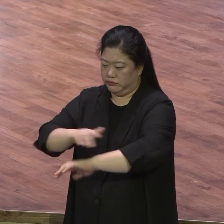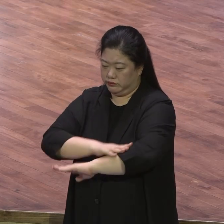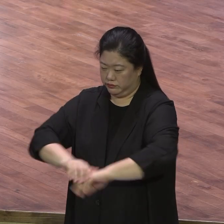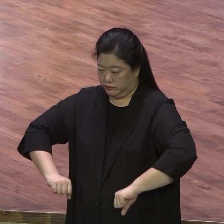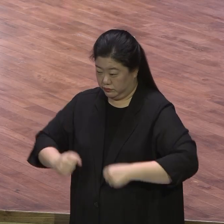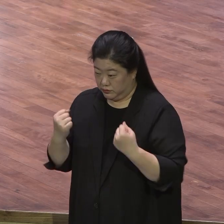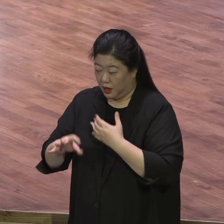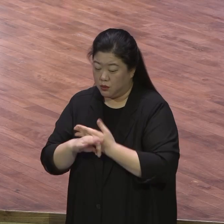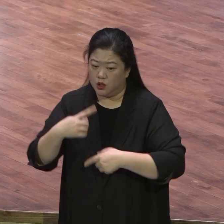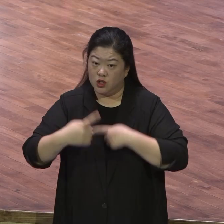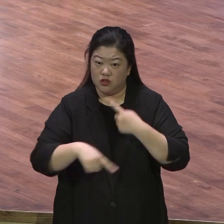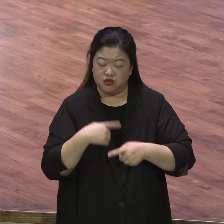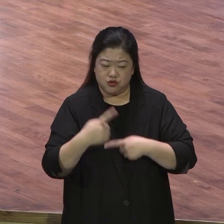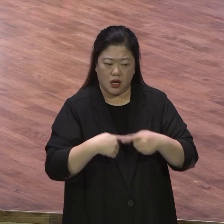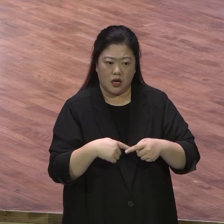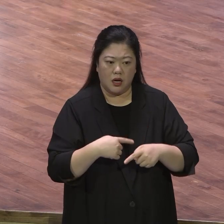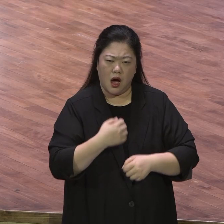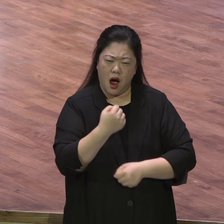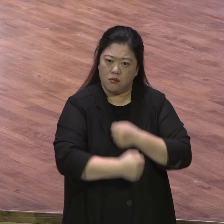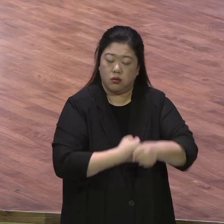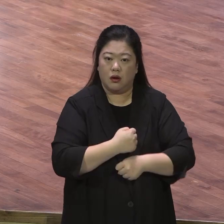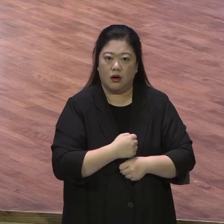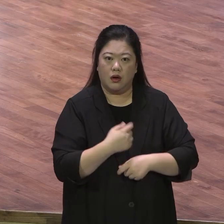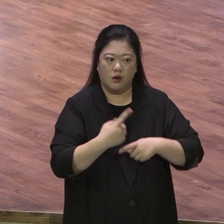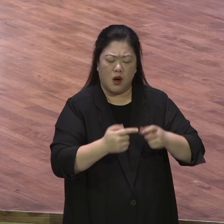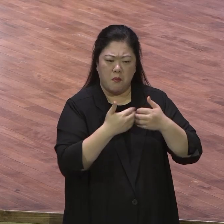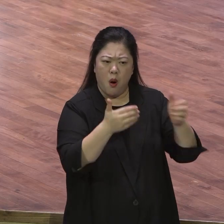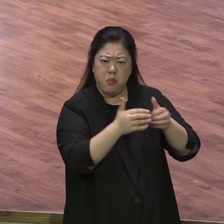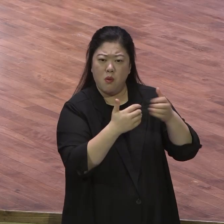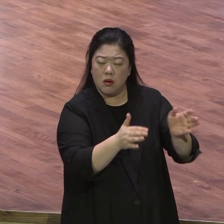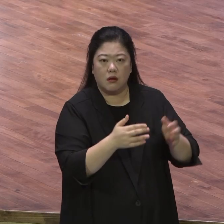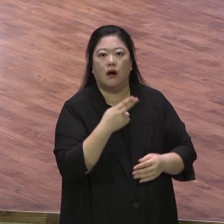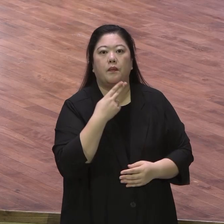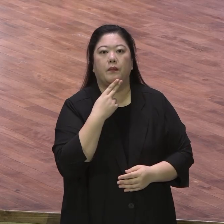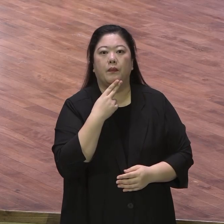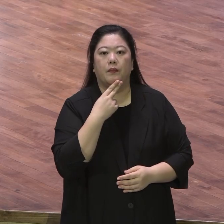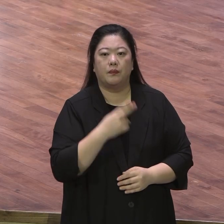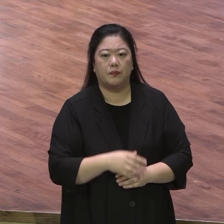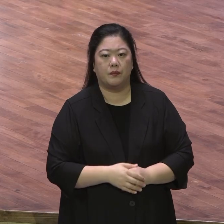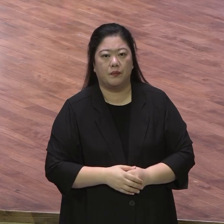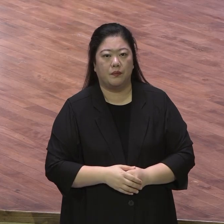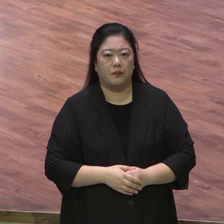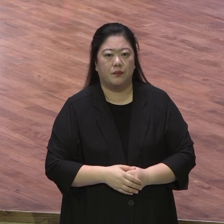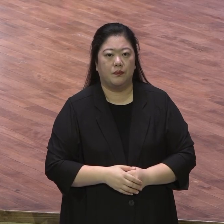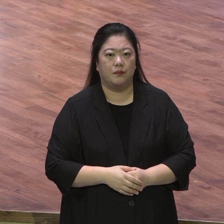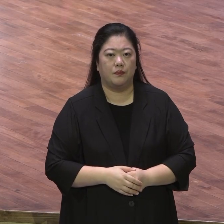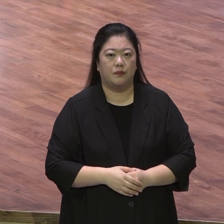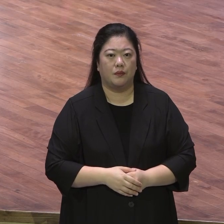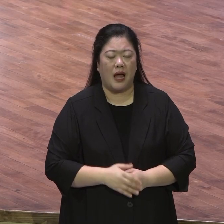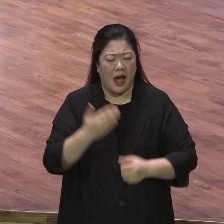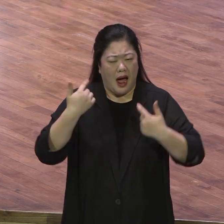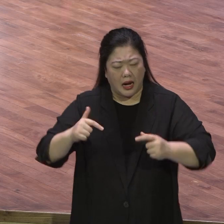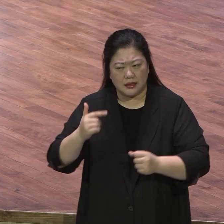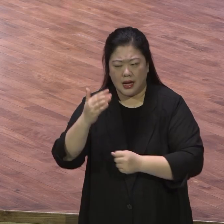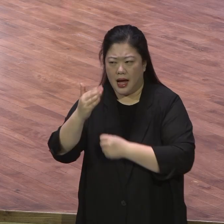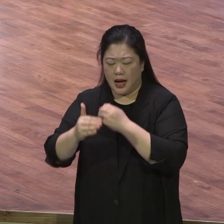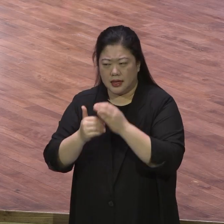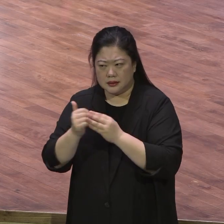하지 않습니다. 늘 말씀을 초점해서 살아갑니다.